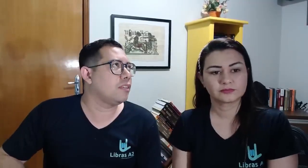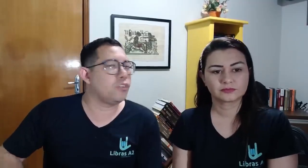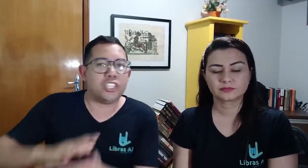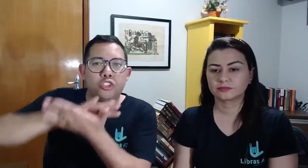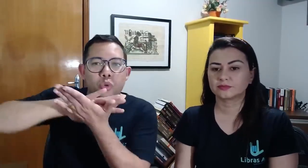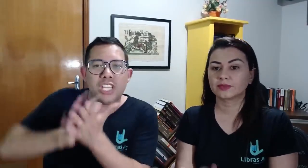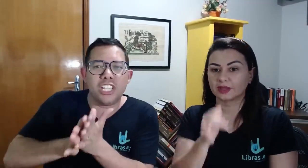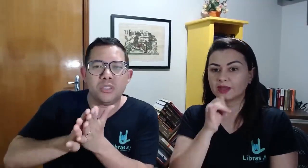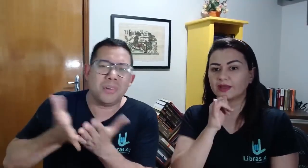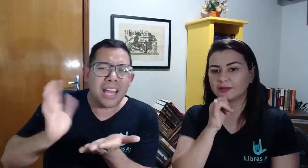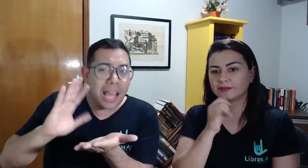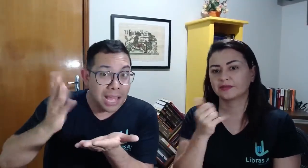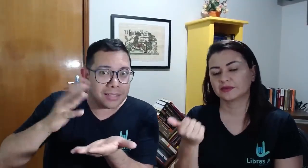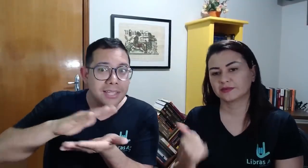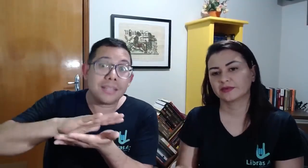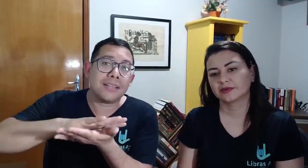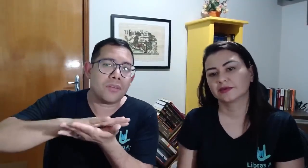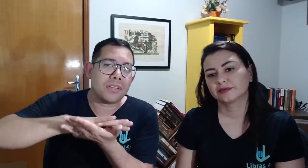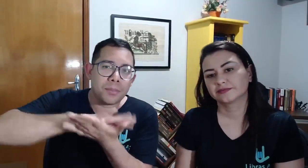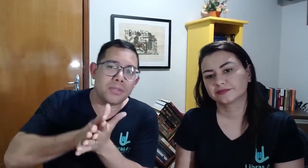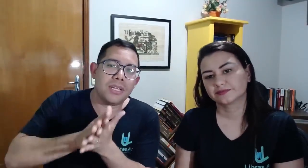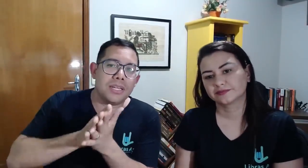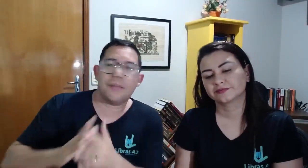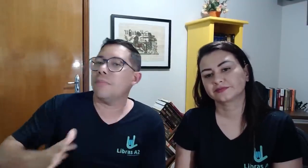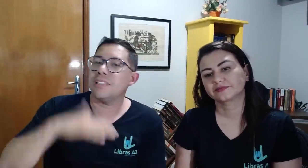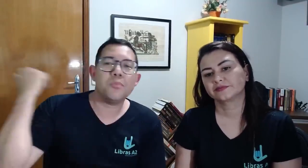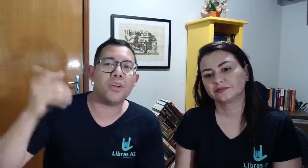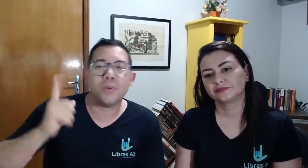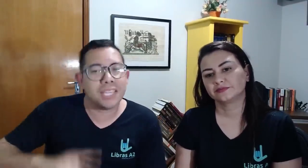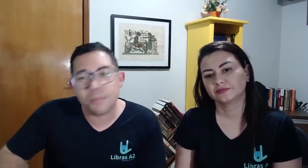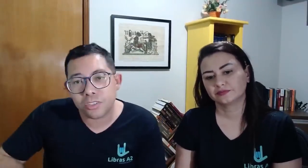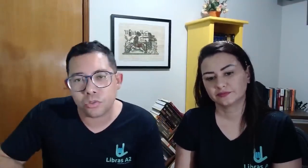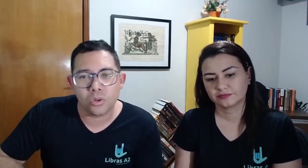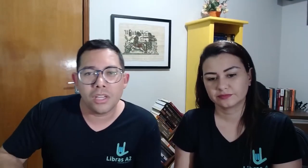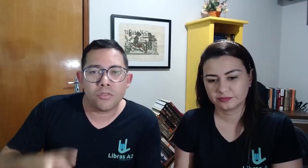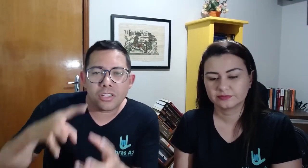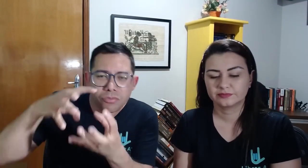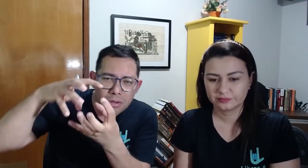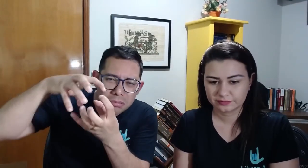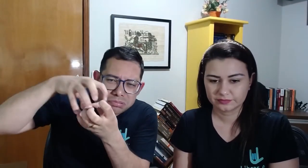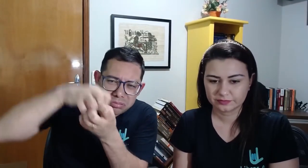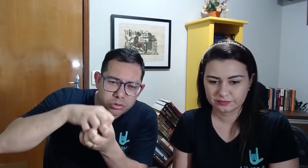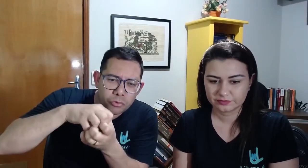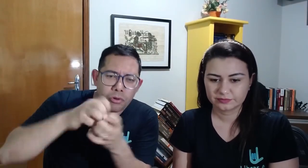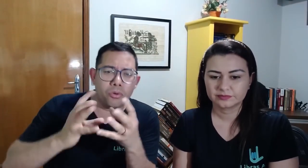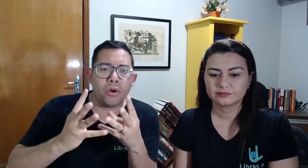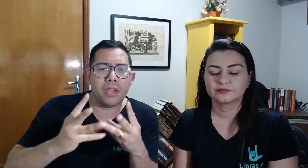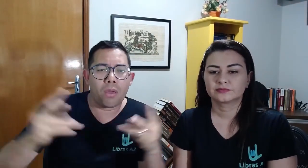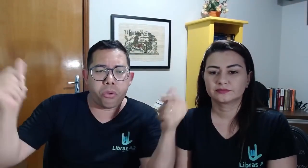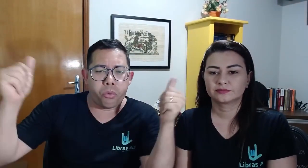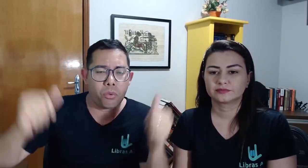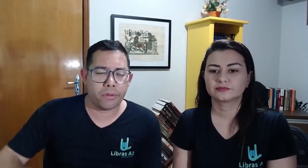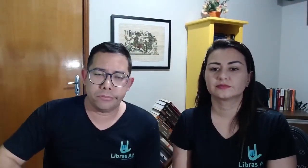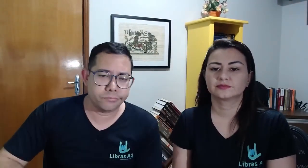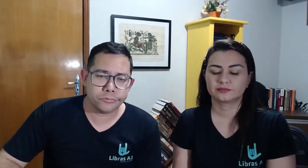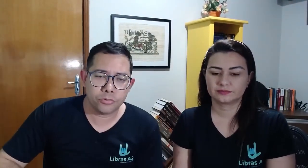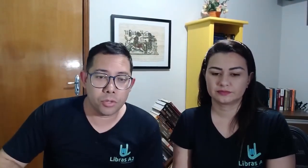foi destruído. Ah, esse aqui até, talvez até poderia, né? Mas esse morreu aqui, nem precisou. Falou que foi, ó, sufocou e foi